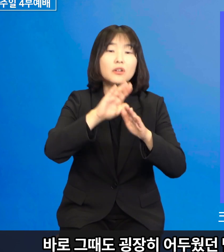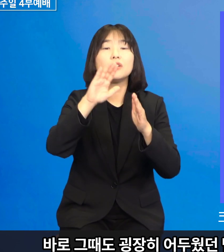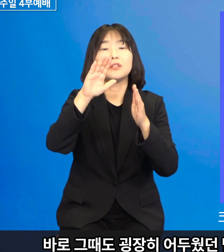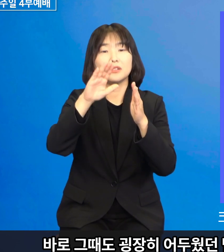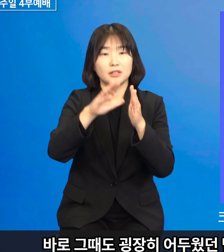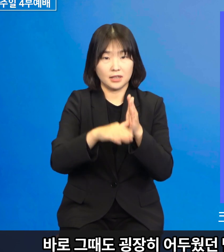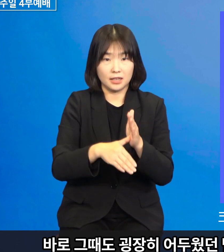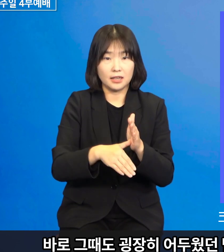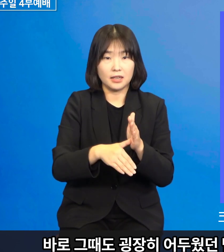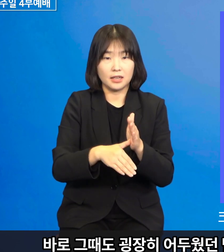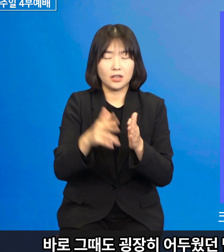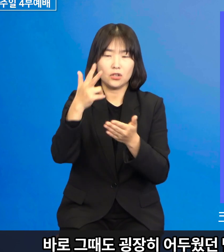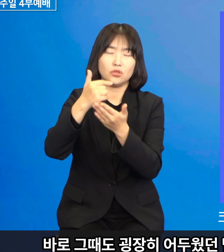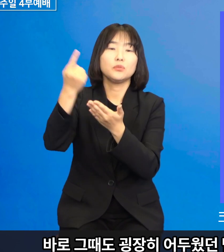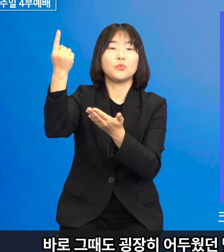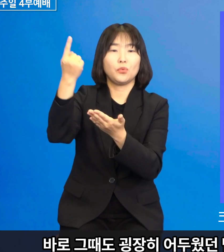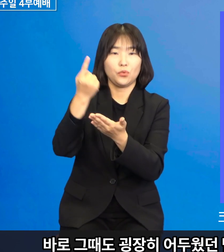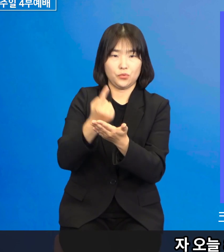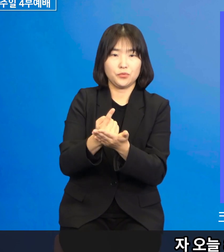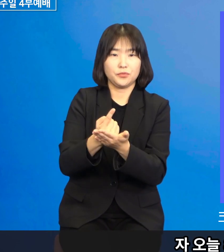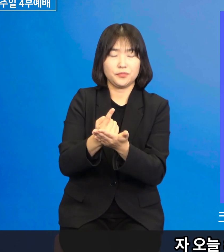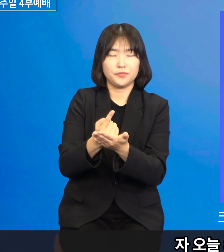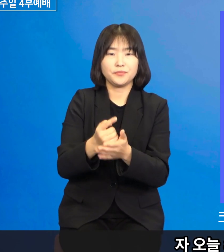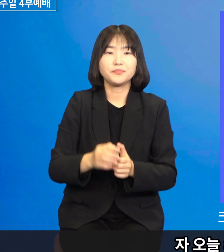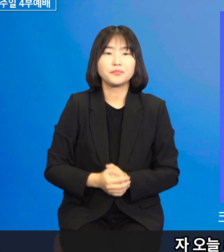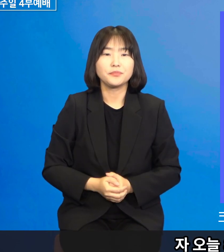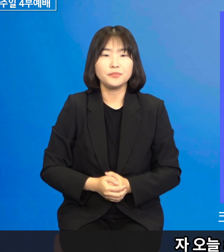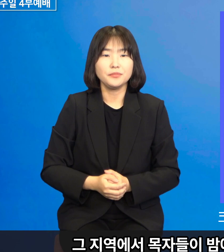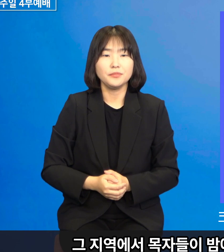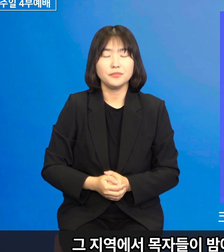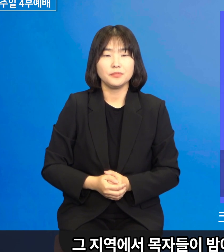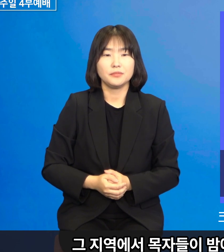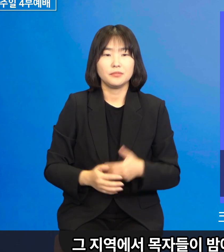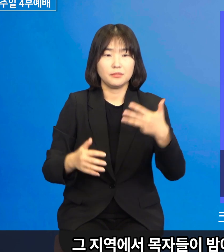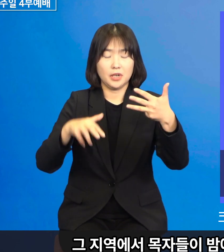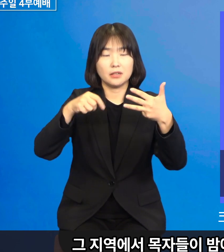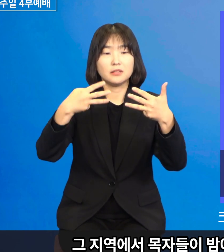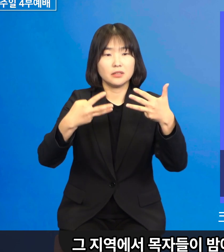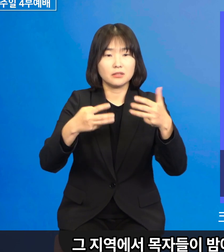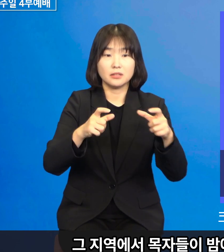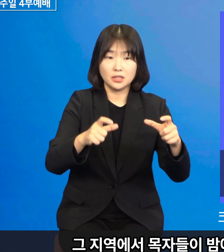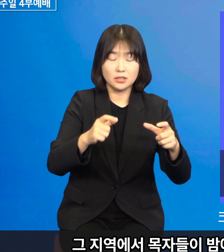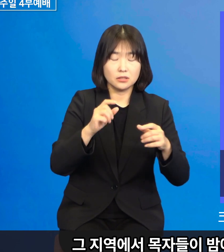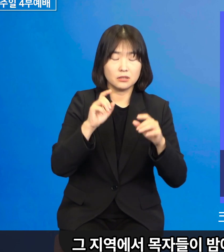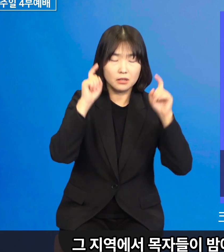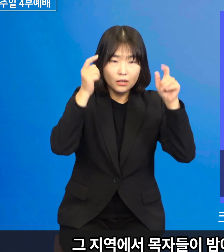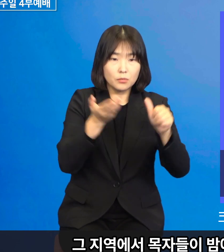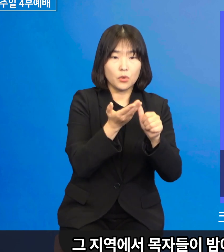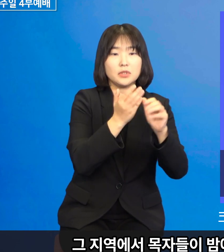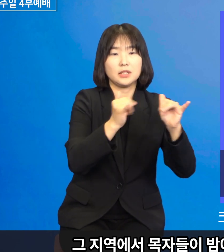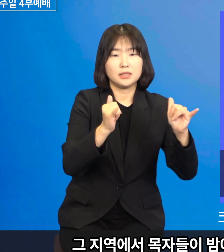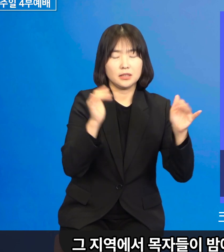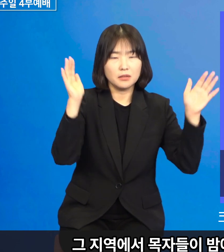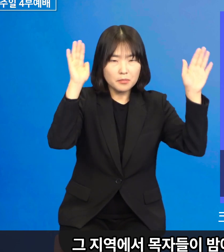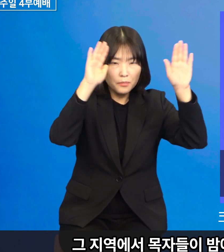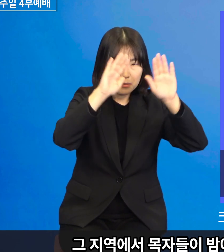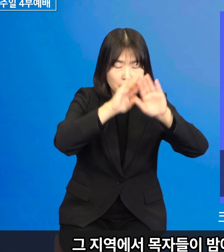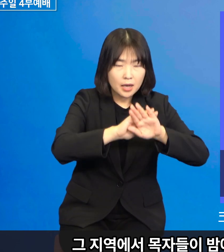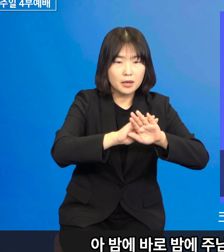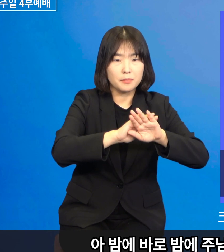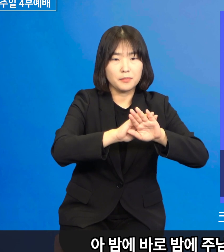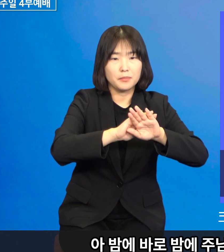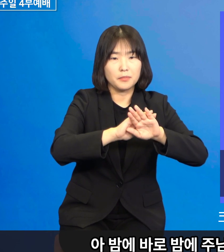밤에 주님이 오셨다는 사실입니다. 자, 오늘 8절 보시면 그 지역에서 목자들이 밤에 들에서 지내며,